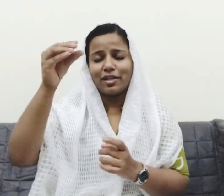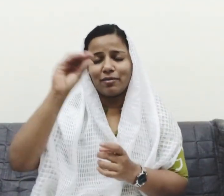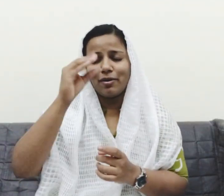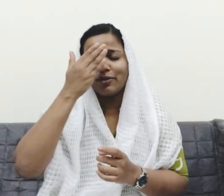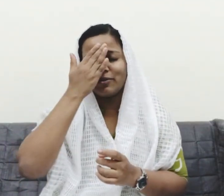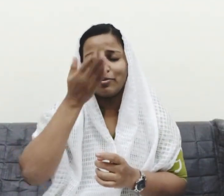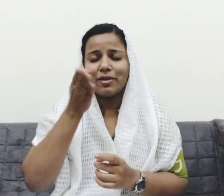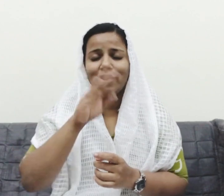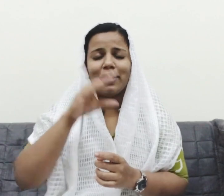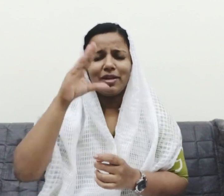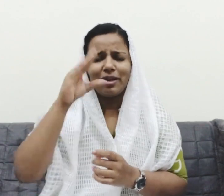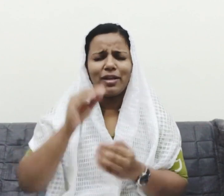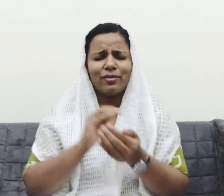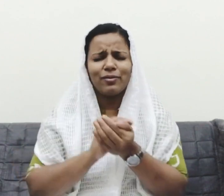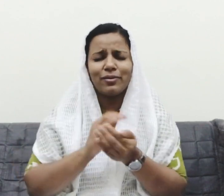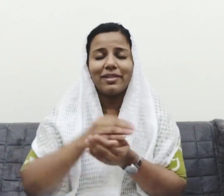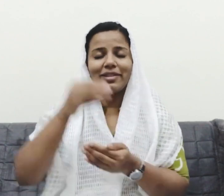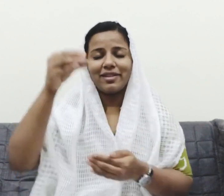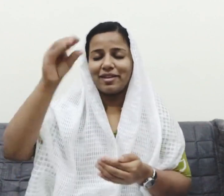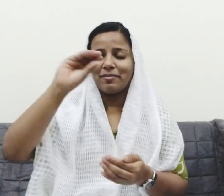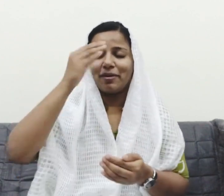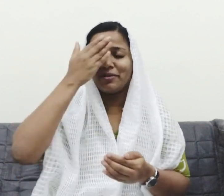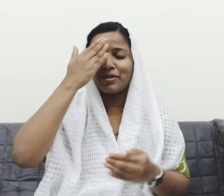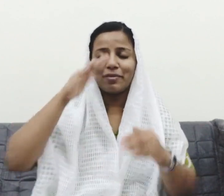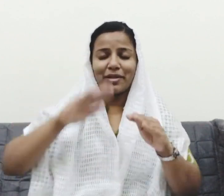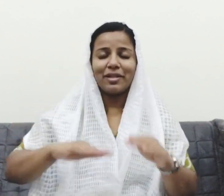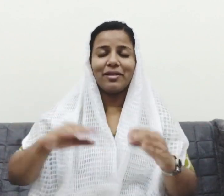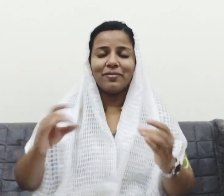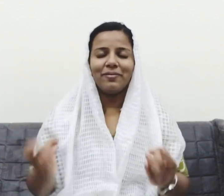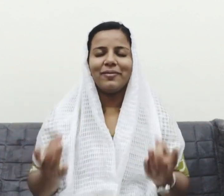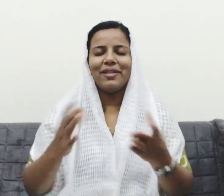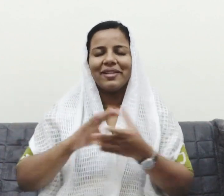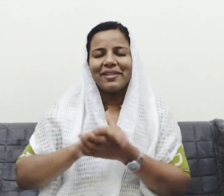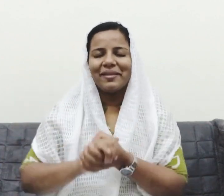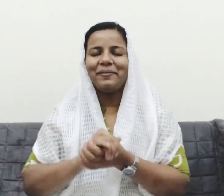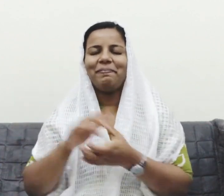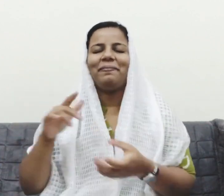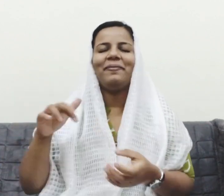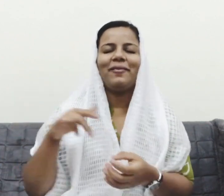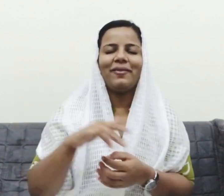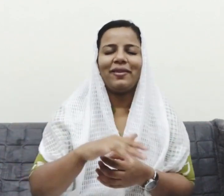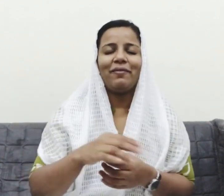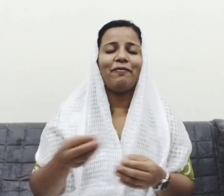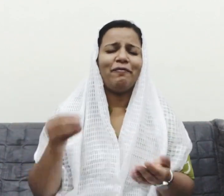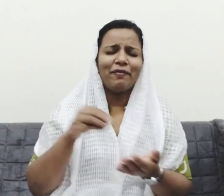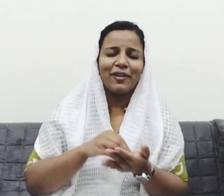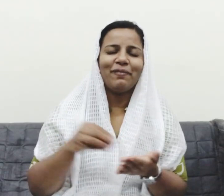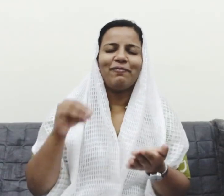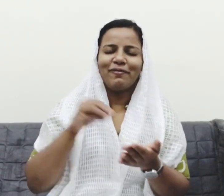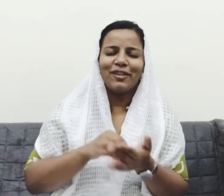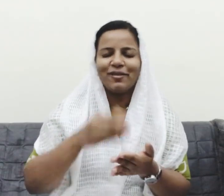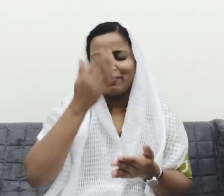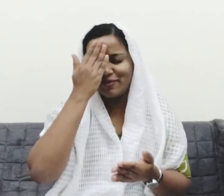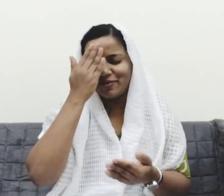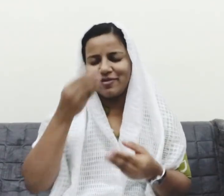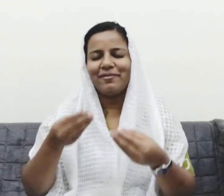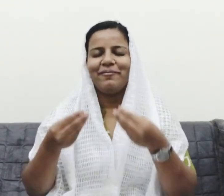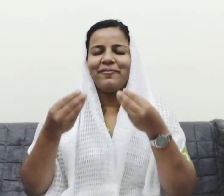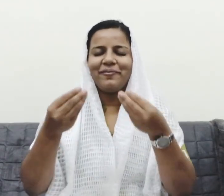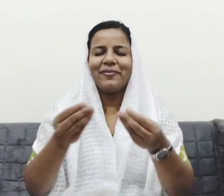സ്തോത്രം. കഴിഞ്ഞ രാത്രി മുഴുവൻ കാത്തു പരിപാലിച്ച കൃപയ്ക്ക് സ്തോത്രം. ഈ പകൽക്കാലം അങ്ങ് ഞങ്ങളെ കൈപിടിച്ച് നടത്തുന്നതിനായിട്ട് വീണ്ടും വീണ്ടും ഞങ്ങൾ സ്തോത്രം പറയുക കർത്താവ്.